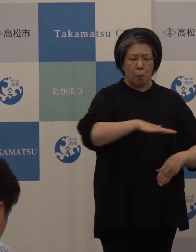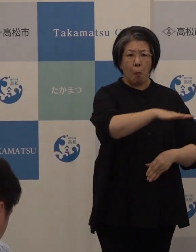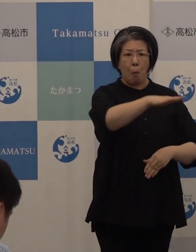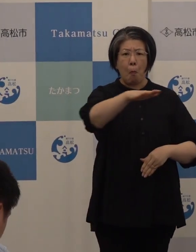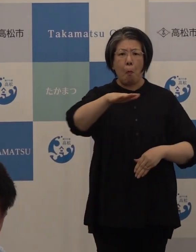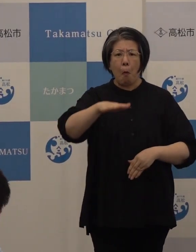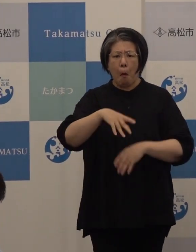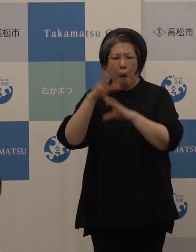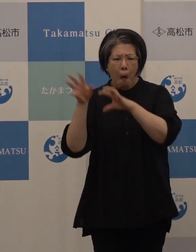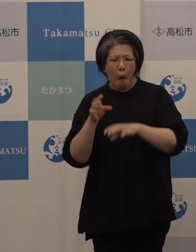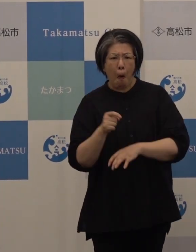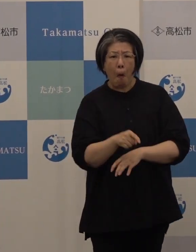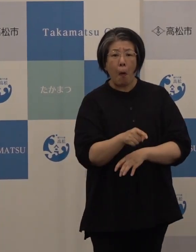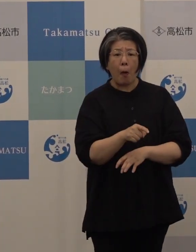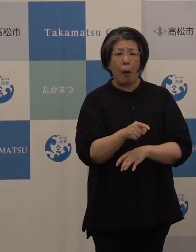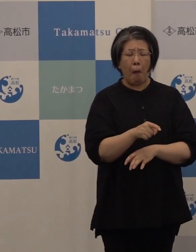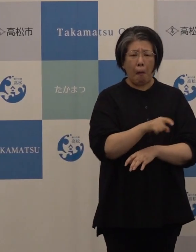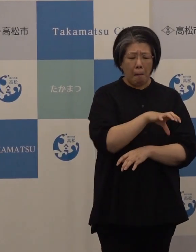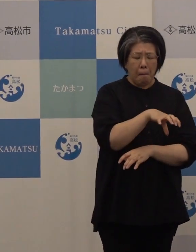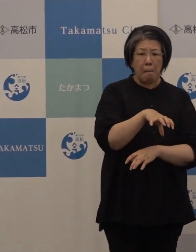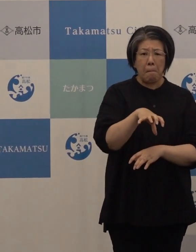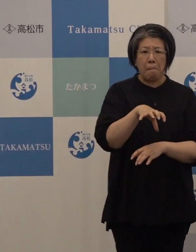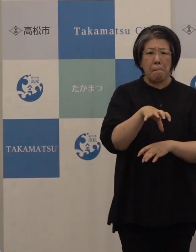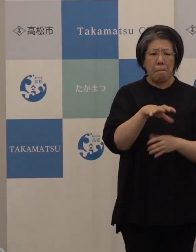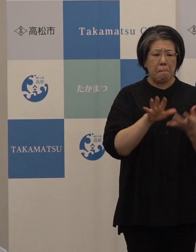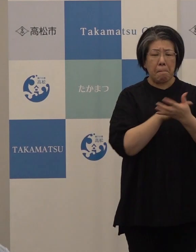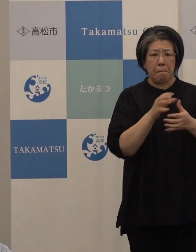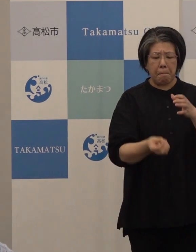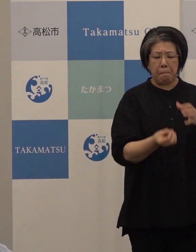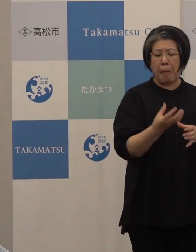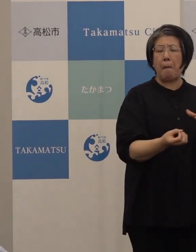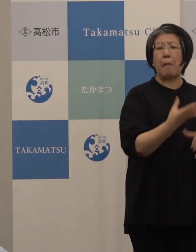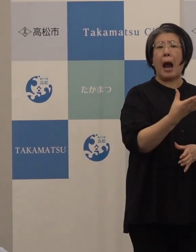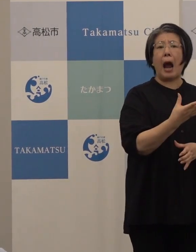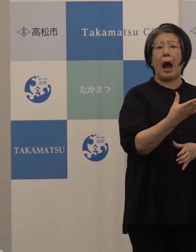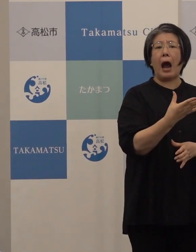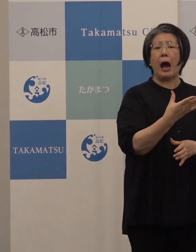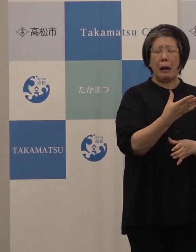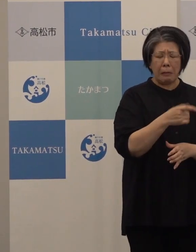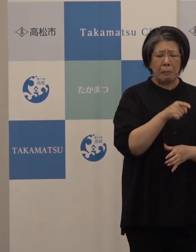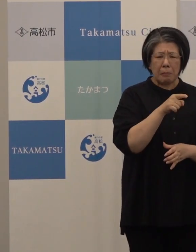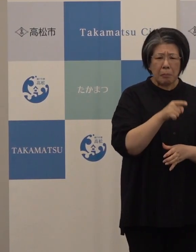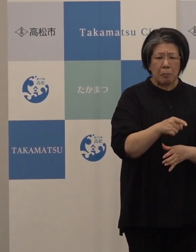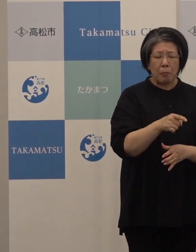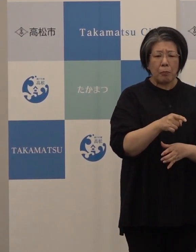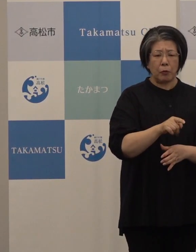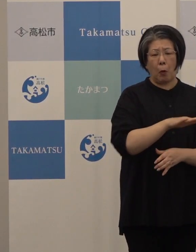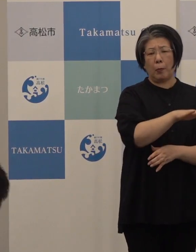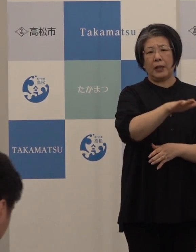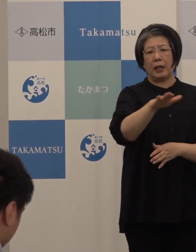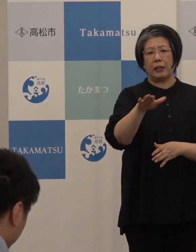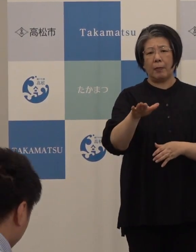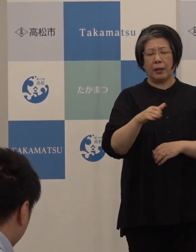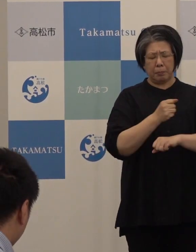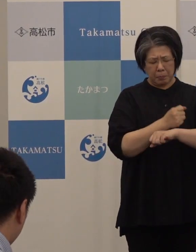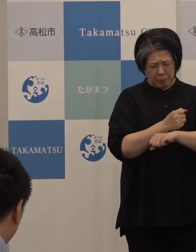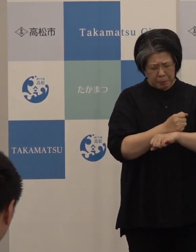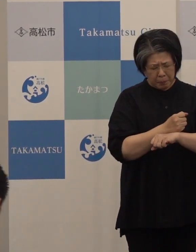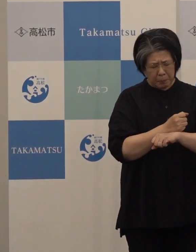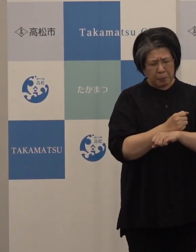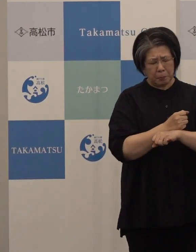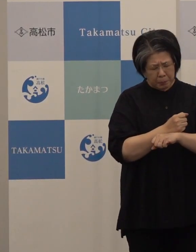しまして、各地で被害が発生をいたしました。被災をされました皆様方に心からお見舞いを申し上げたいと存じ